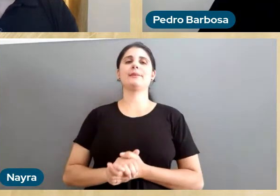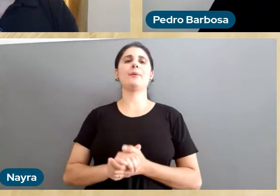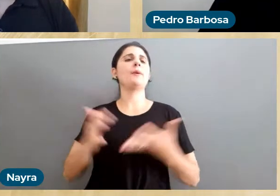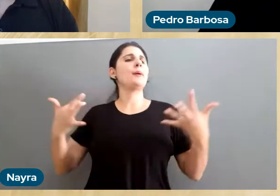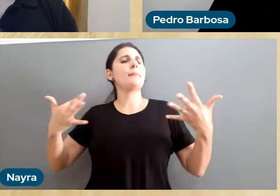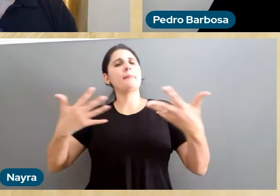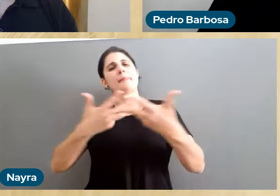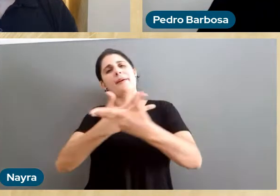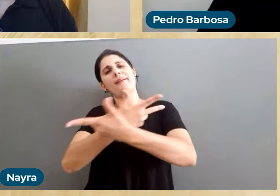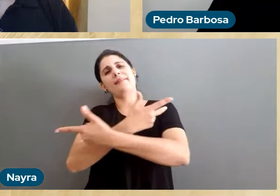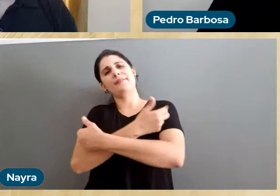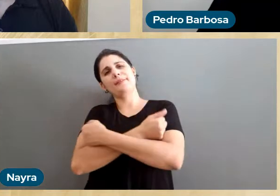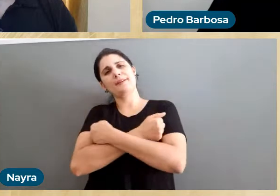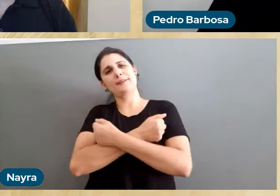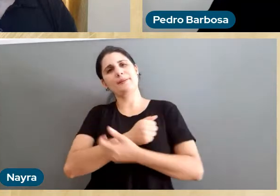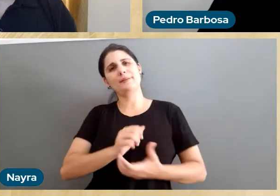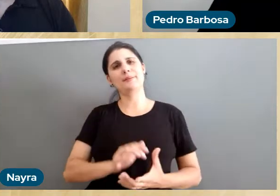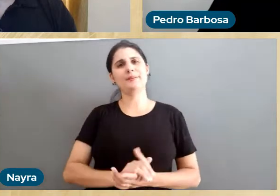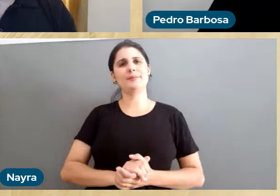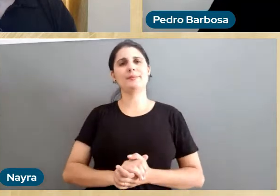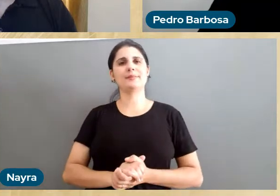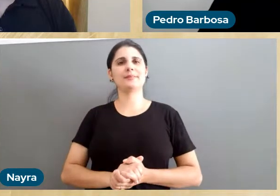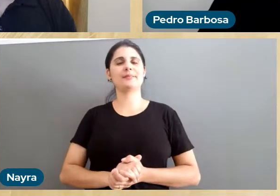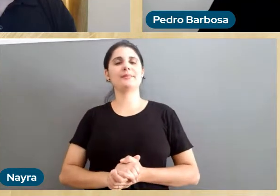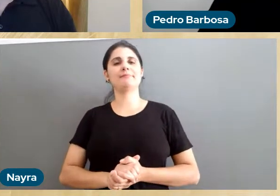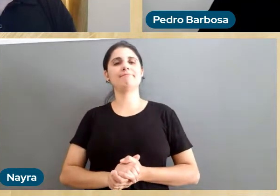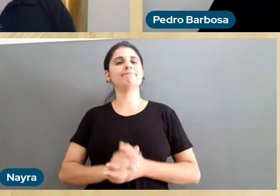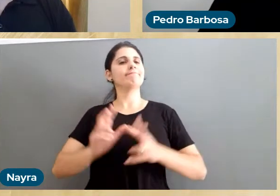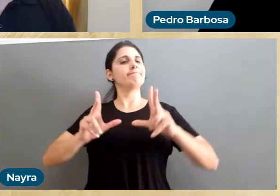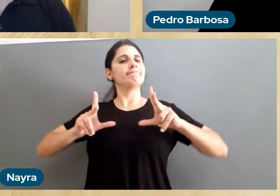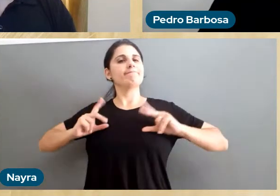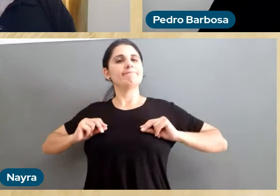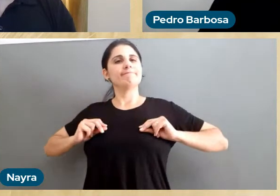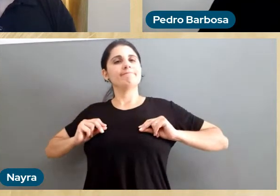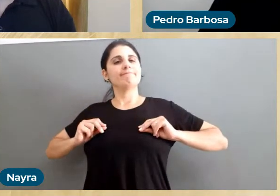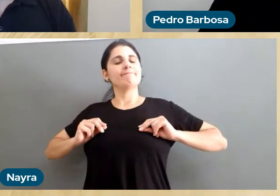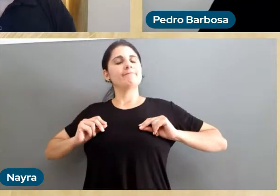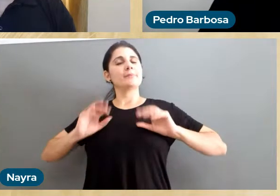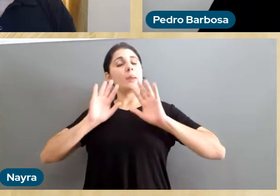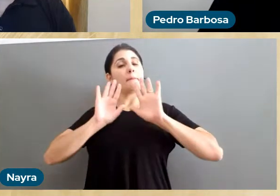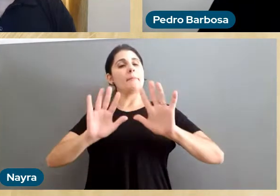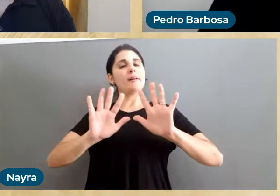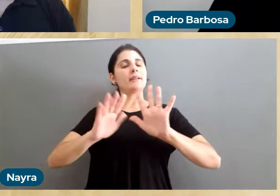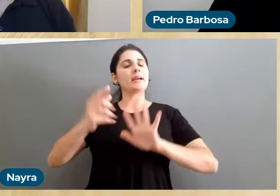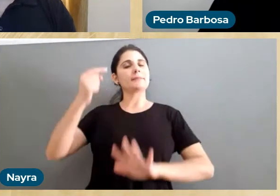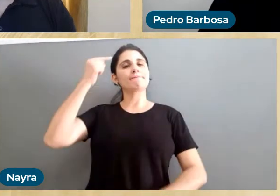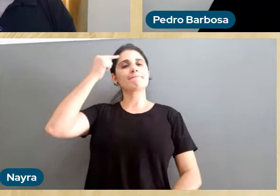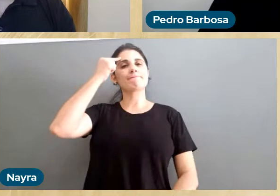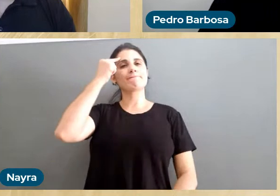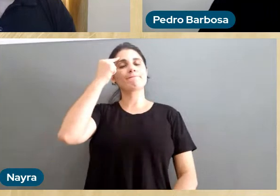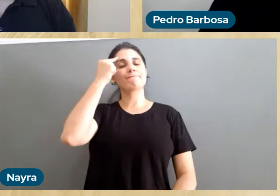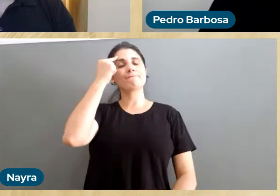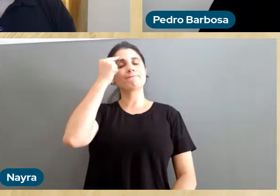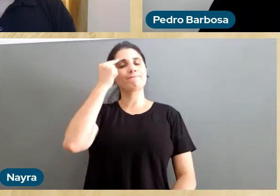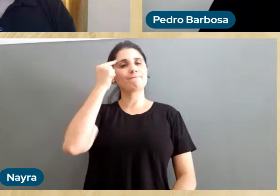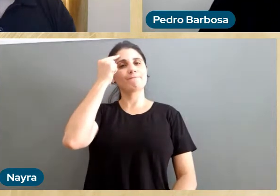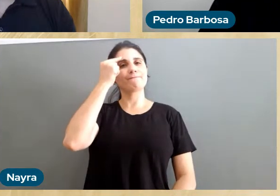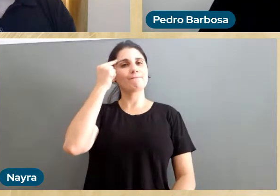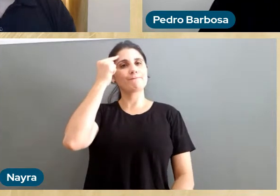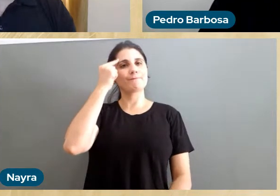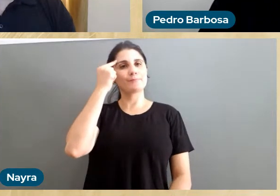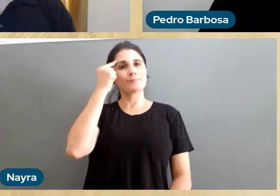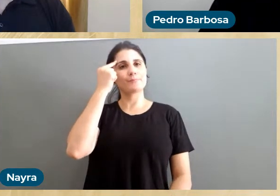maravilhosa, que vai merecer de nossa parte profundas reflexões sobre o estudo de hoje.